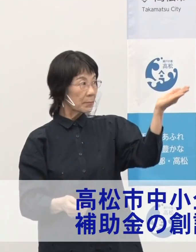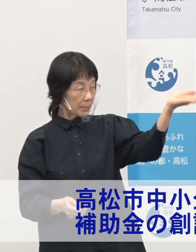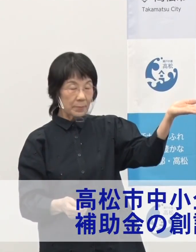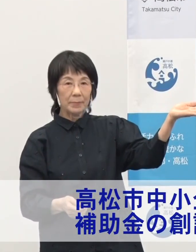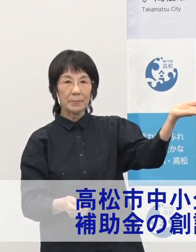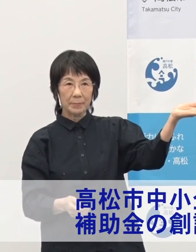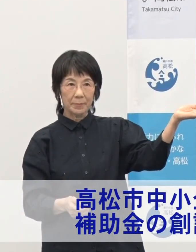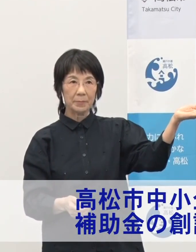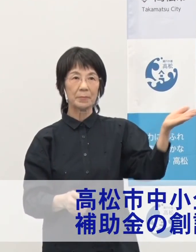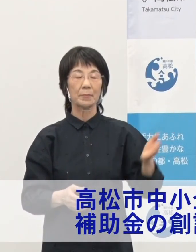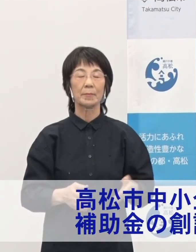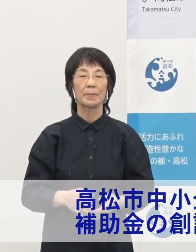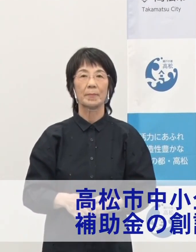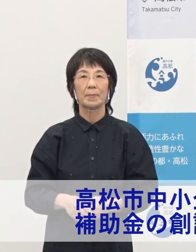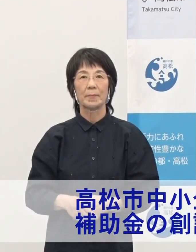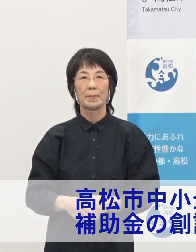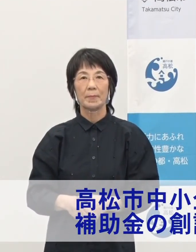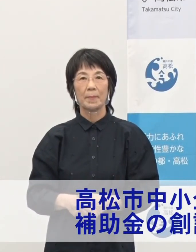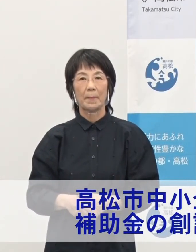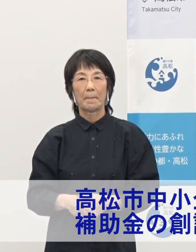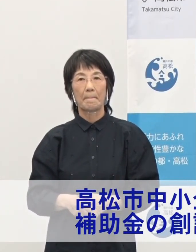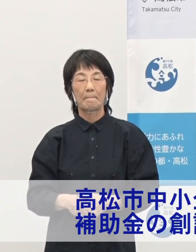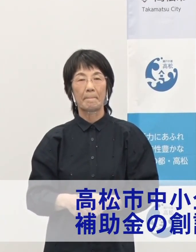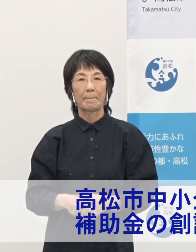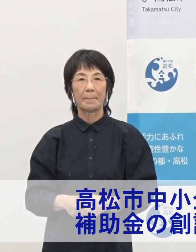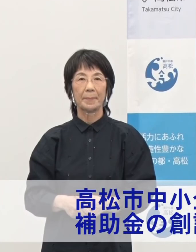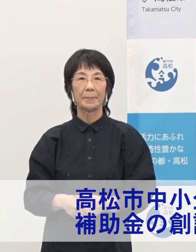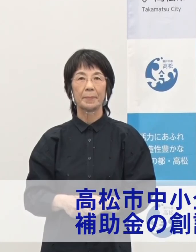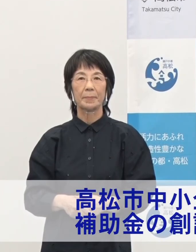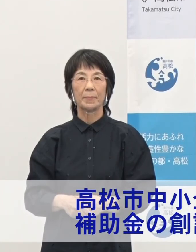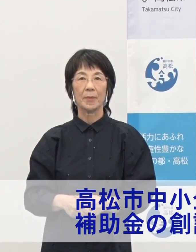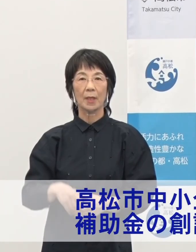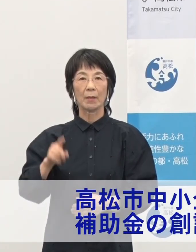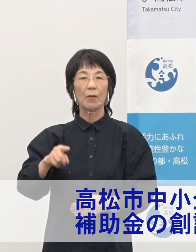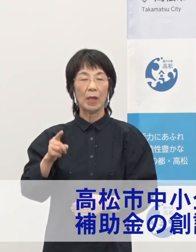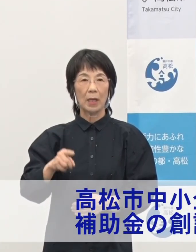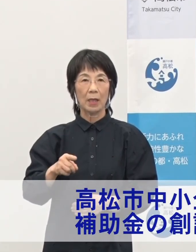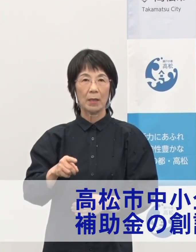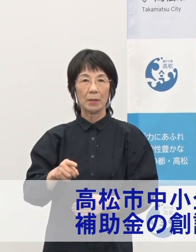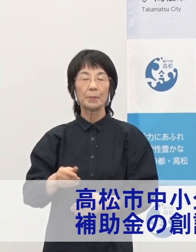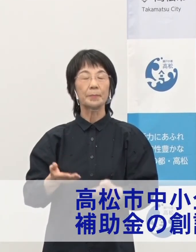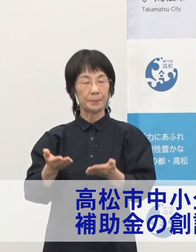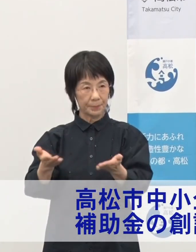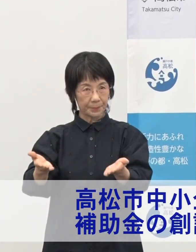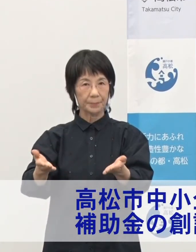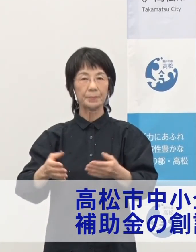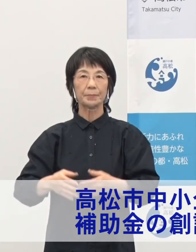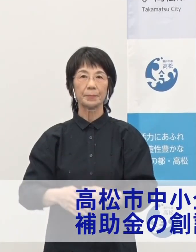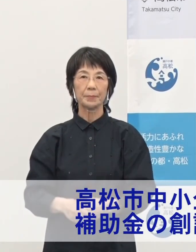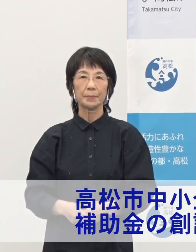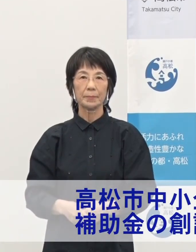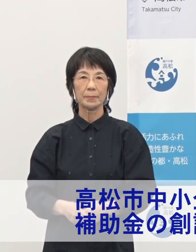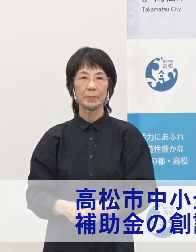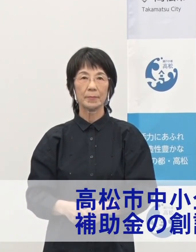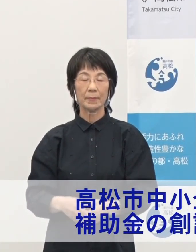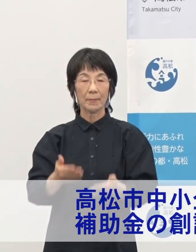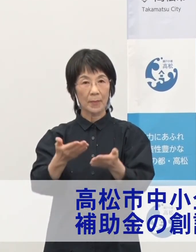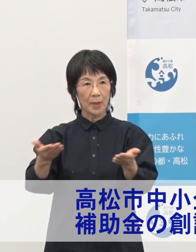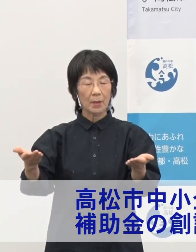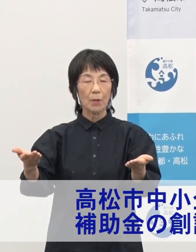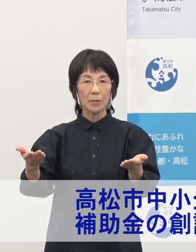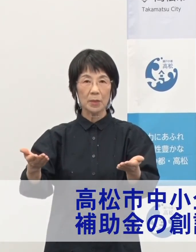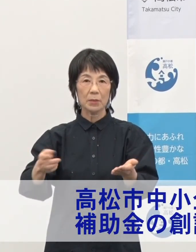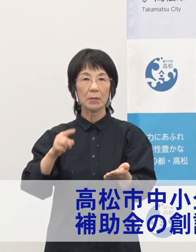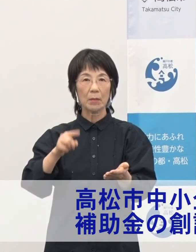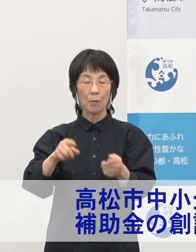の大作戦ですね推進宣言ですねこれを提供させていただいております各店舗におきましては